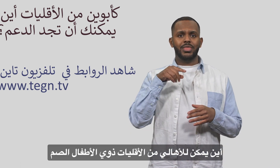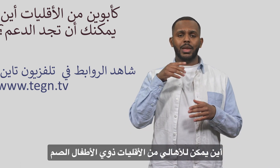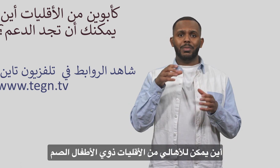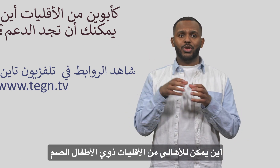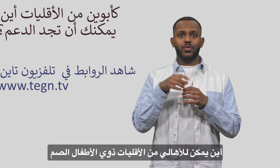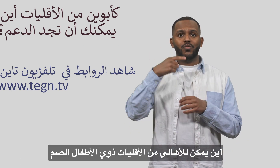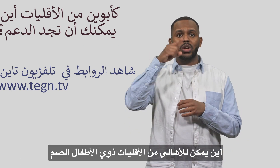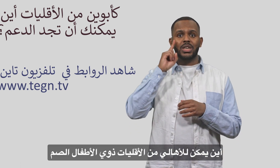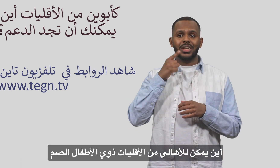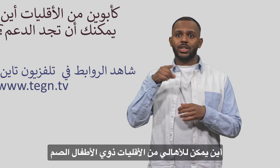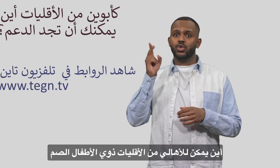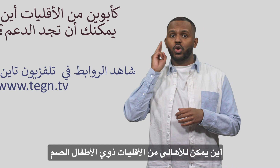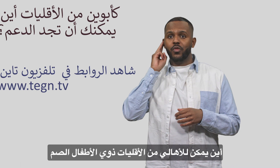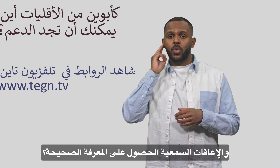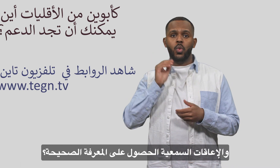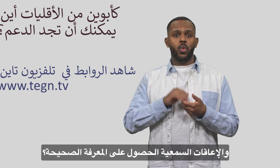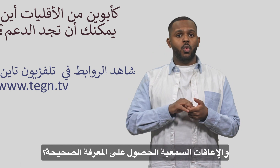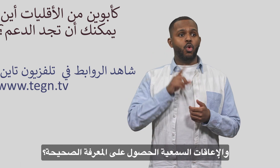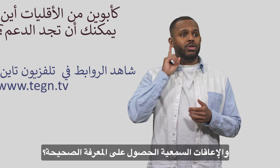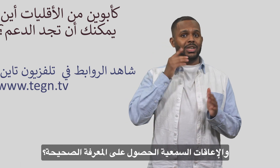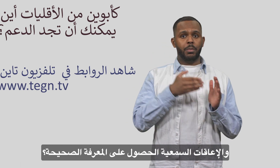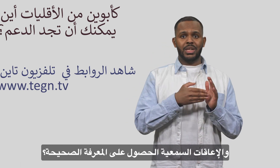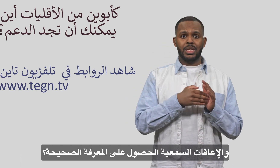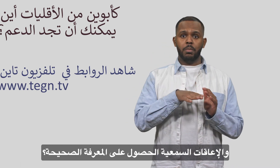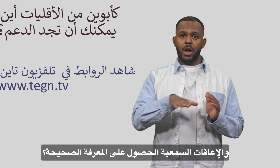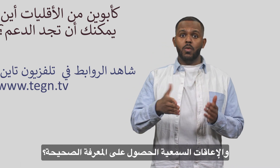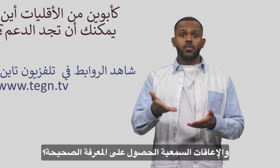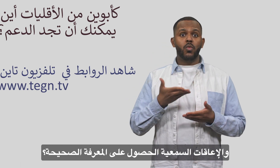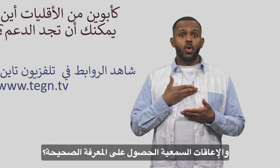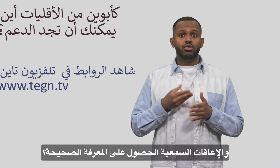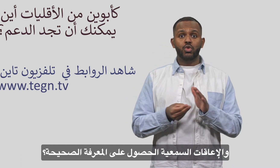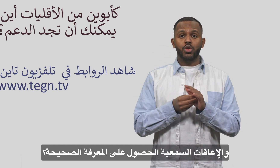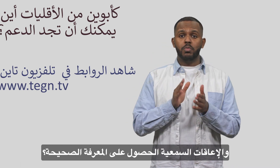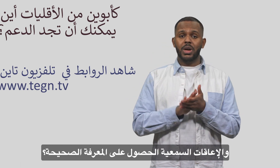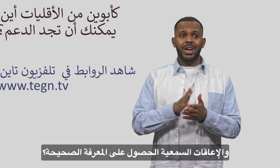من الأقليات ذوي الأطفال الصم والإعاقات السمعية الحصول على المعرفة الصحيحة؟